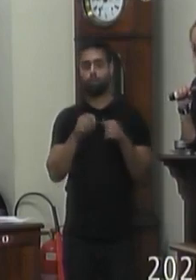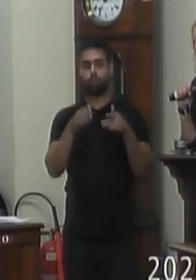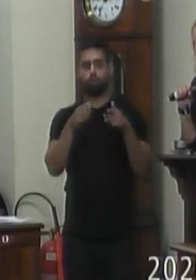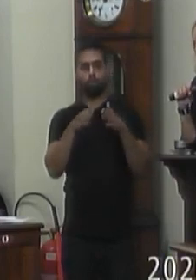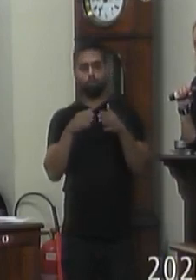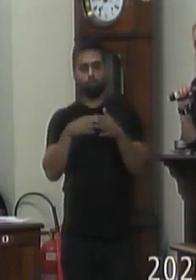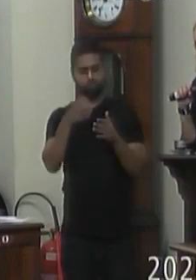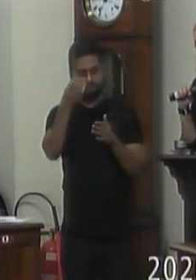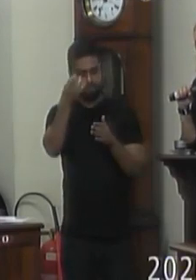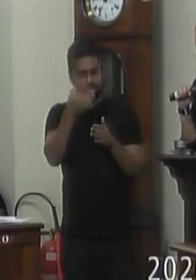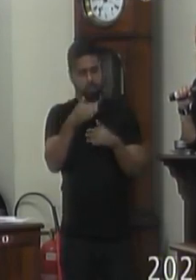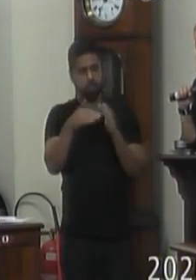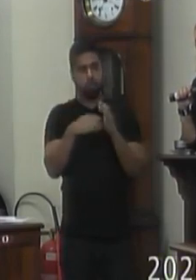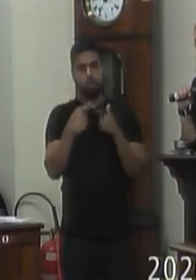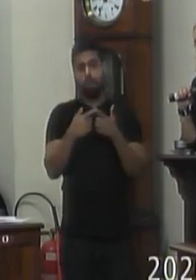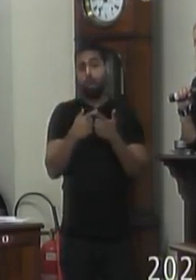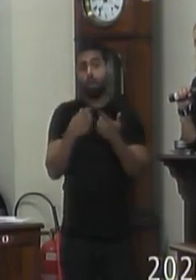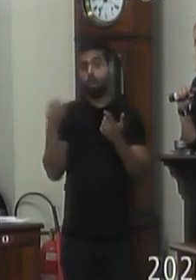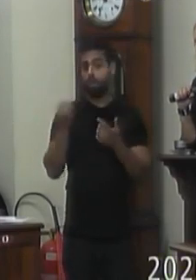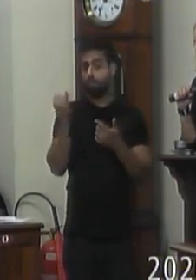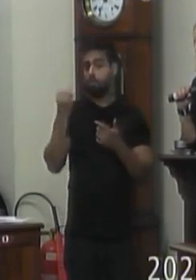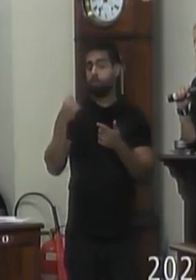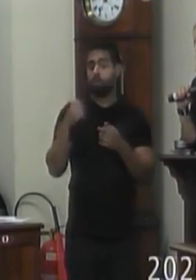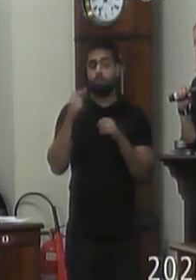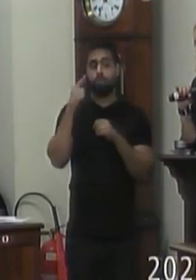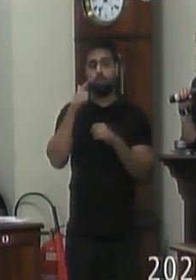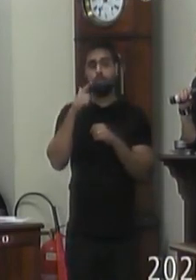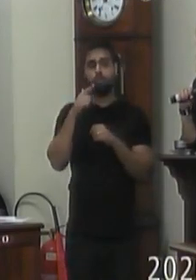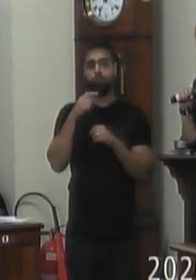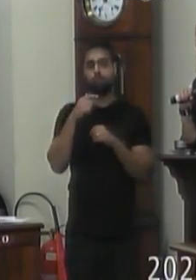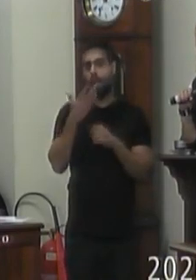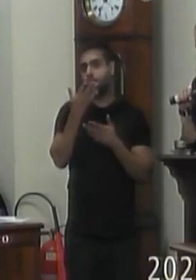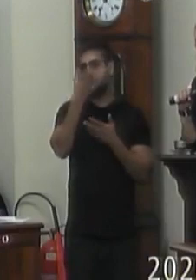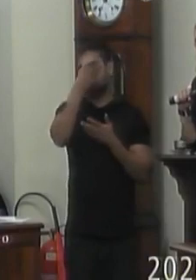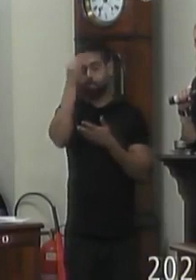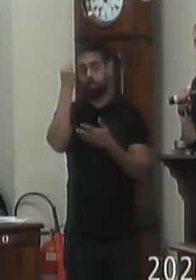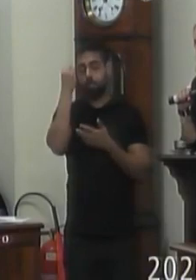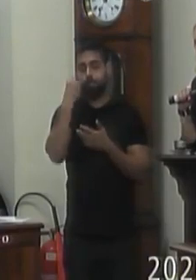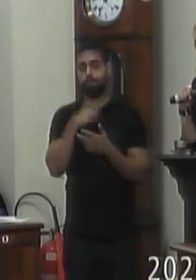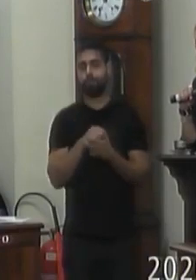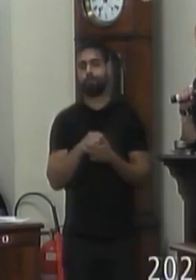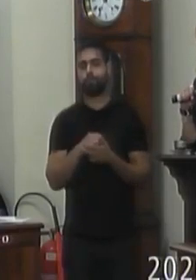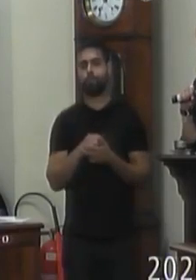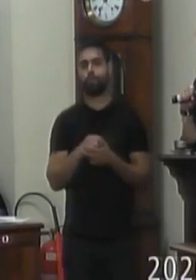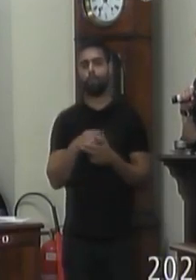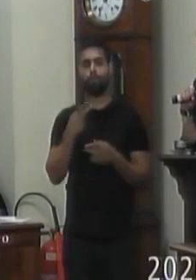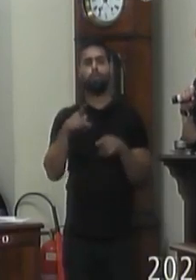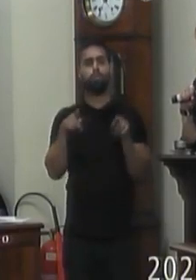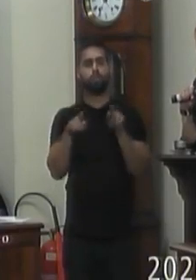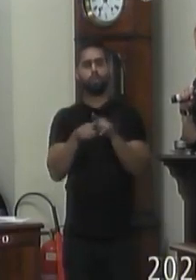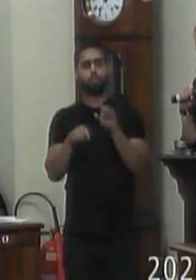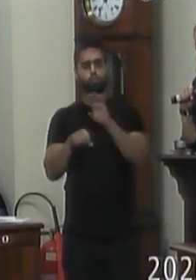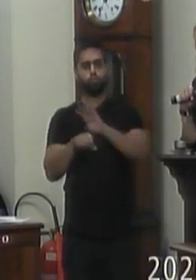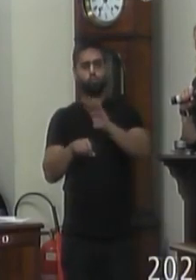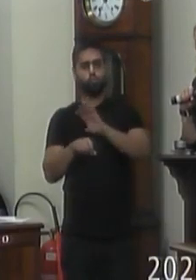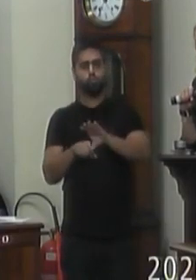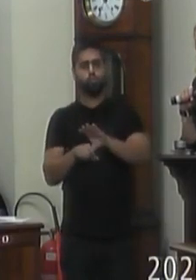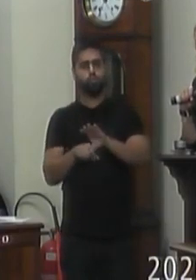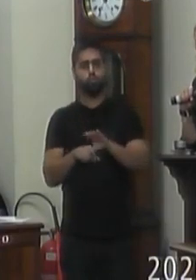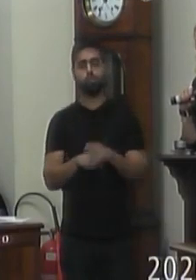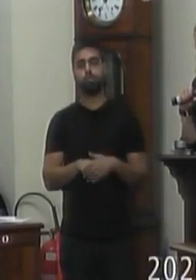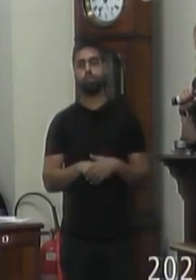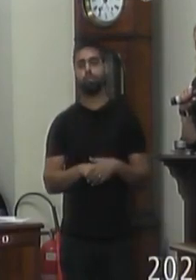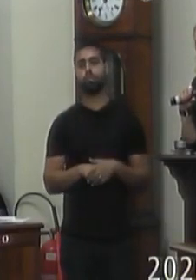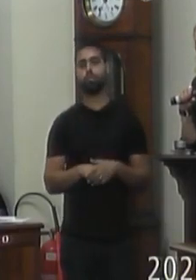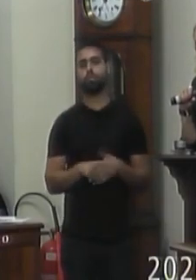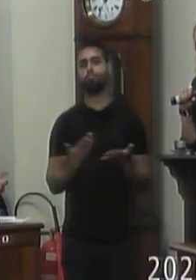senhora detalhar para a gente, que é importante, até para a gente poder não deixar cair no esquecimento. Se falou muito de concurso público, e a